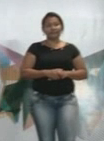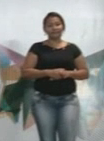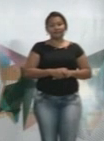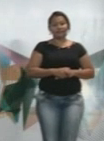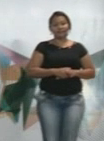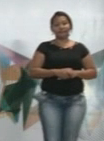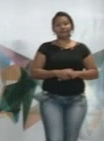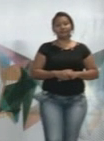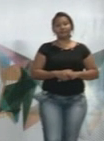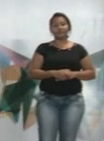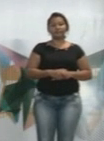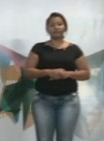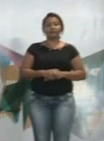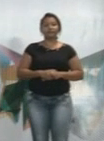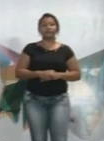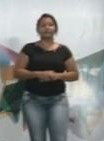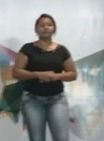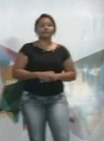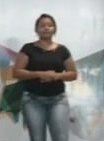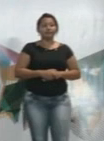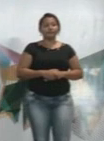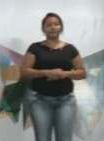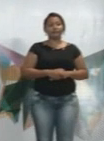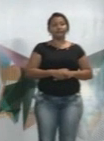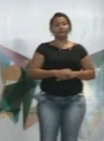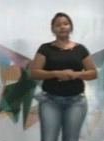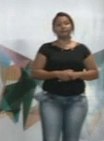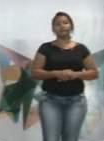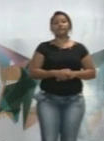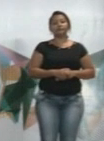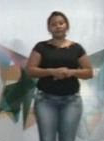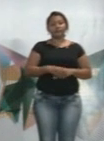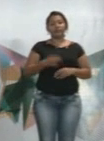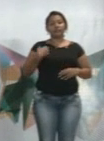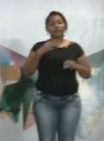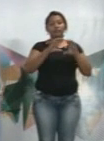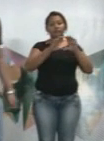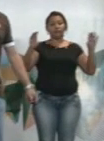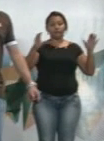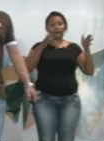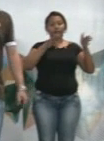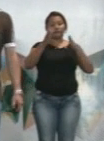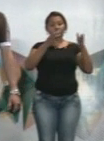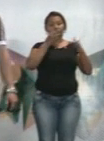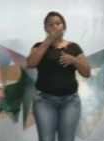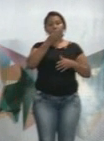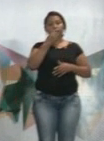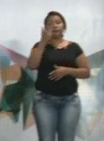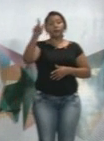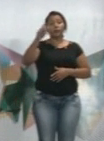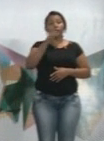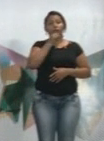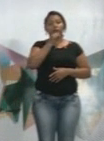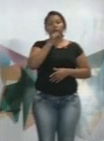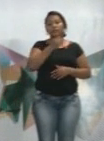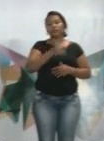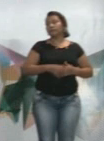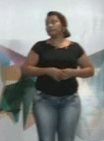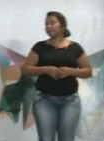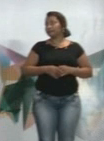como se você ler a questão antes, ela fica um pouco mais acessível para você fazer. Vamos dar outros exemplos, né? Vamos passar